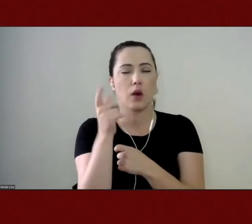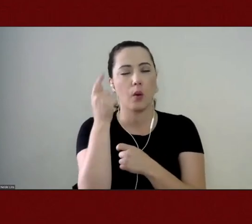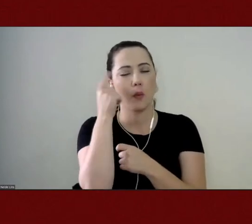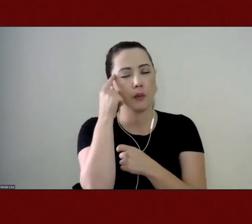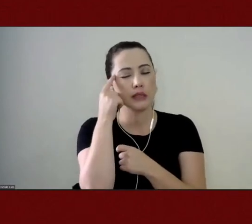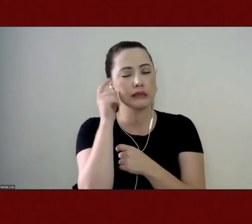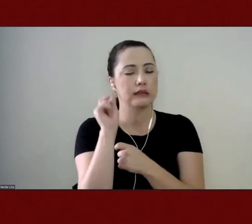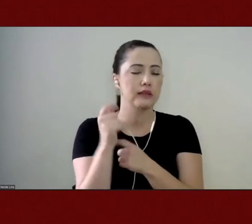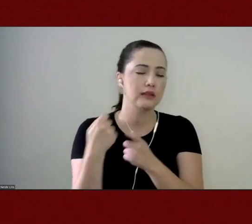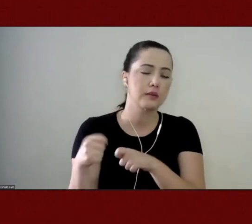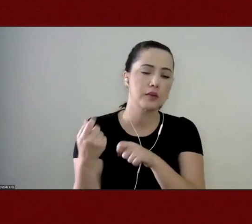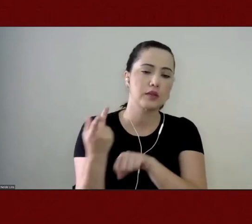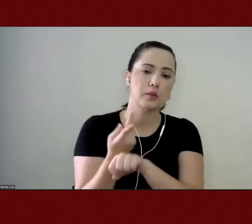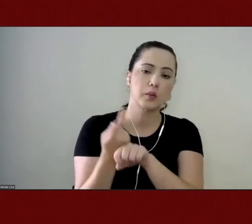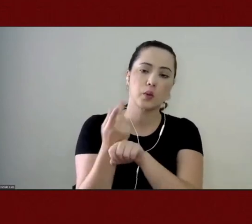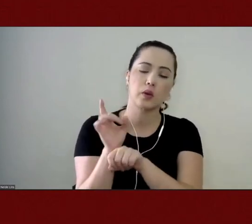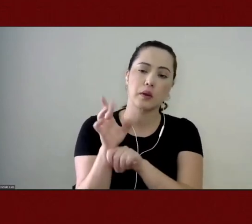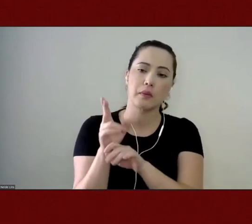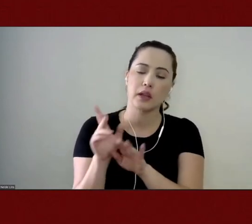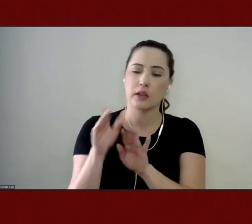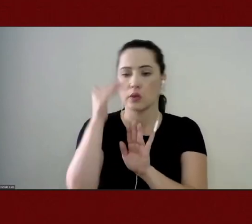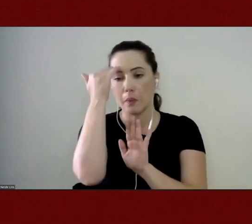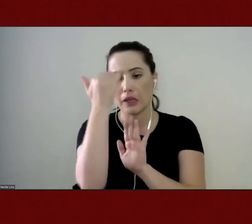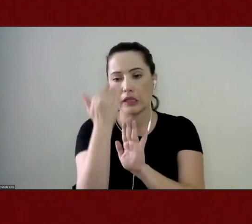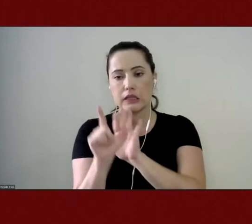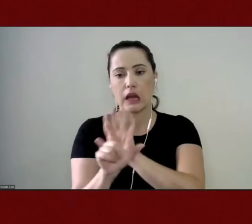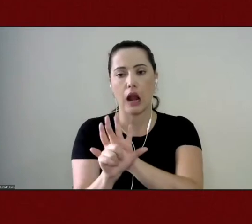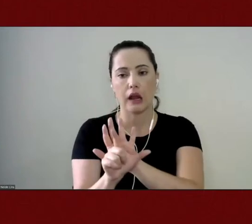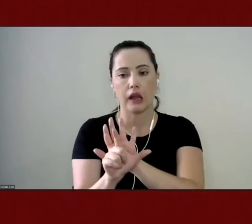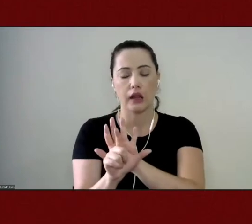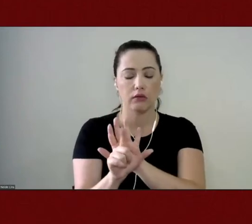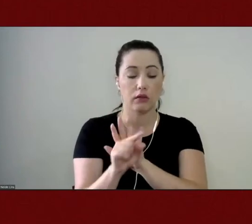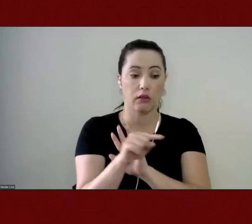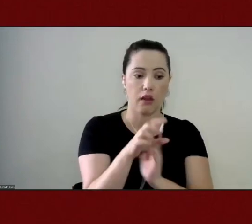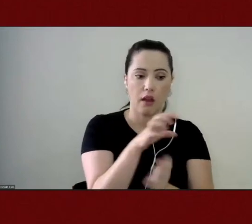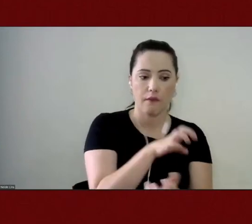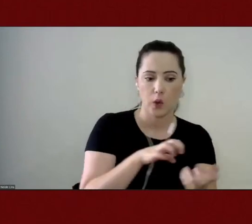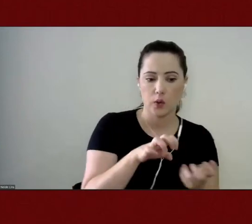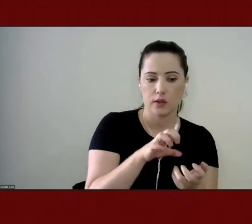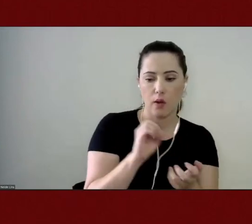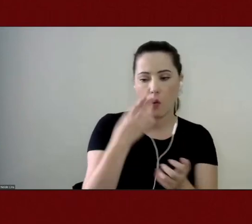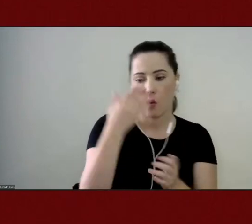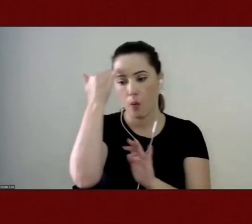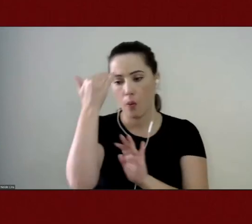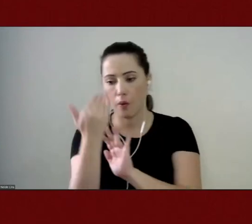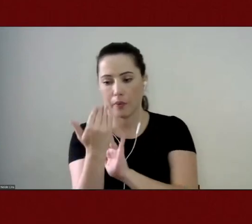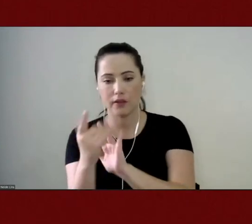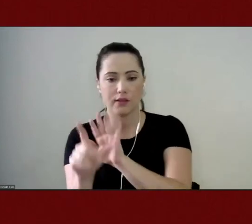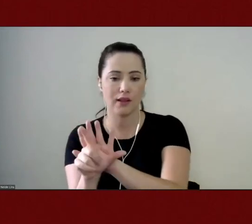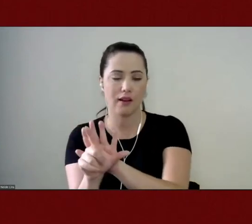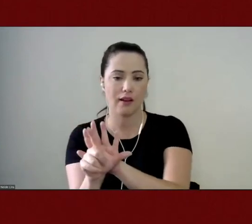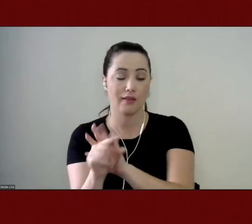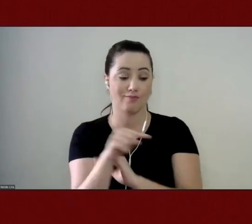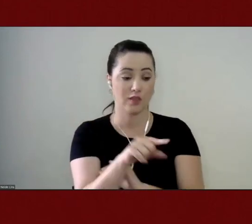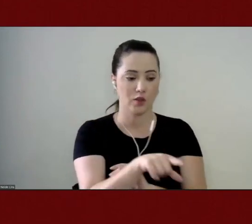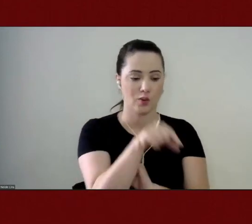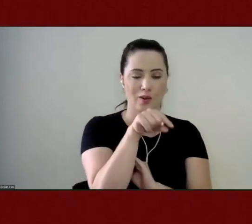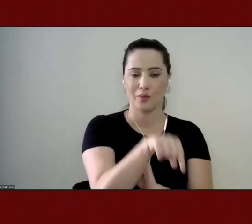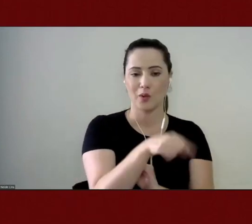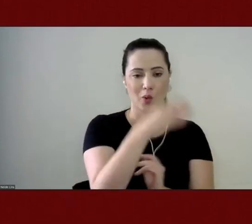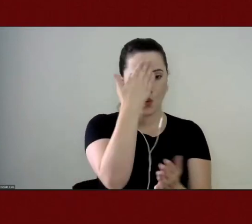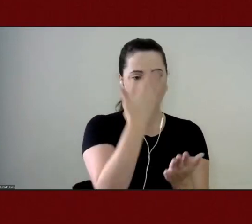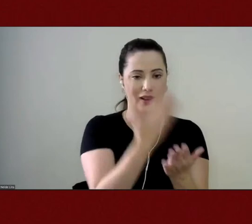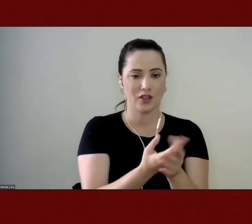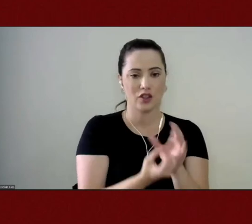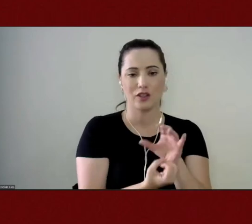uma via da legalidade? Escolher a primeira solução significa não acreditar na construção de um sistema